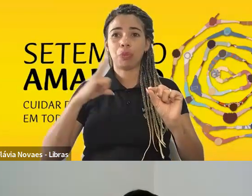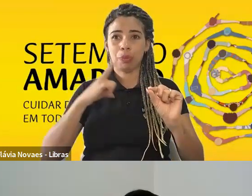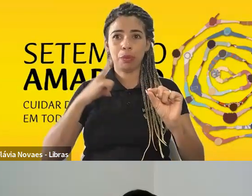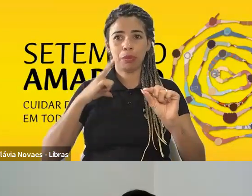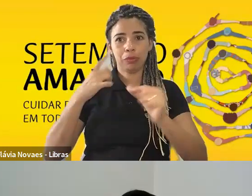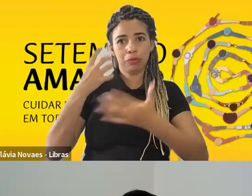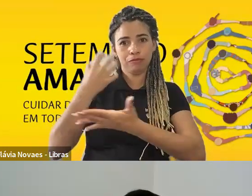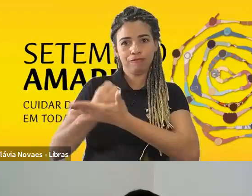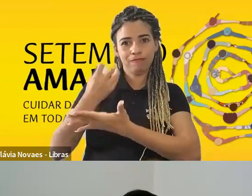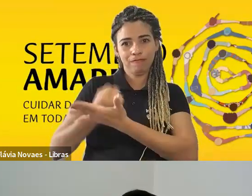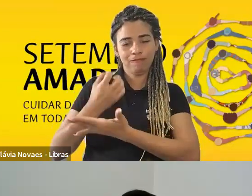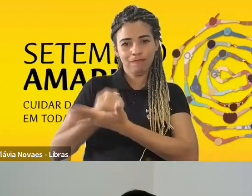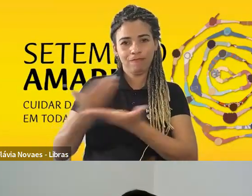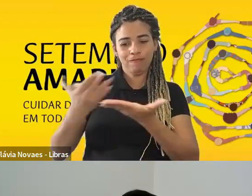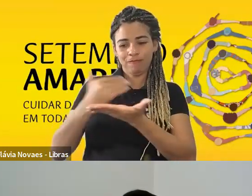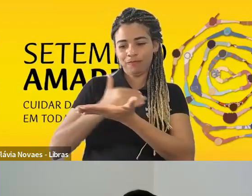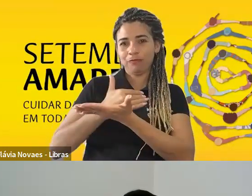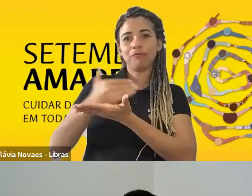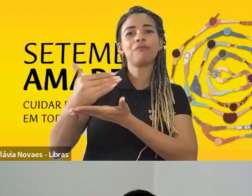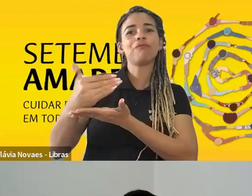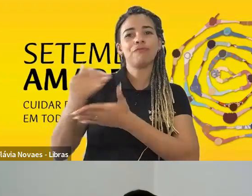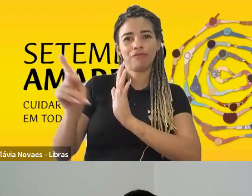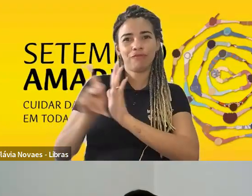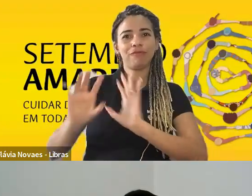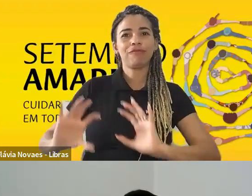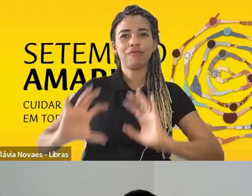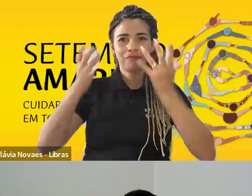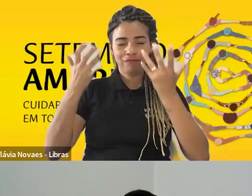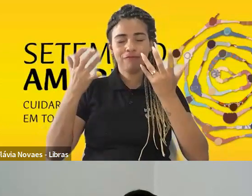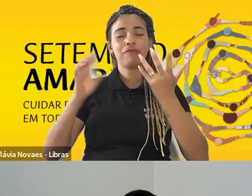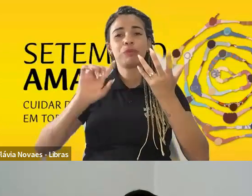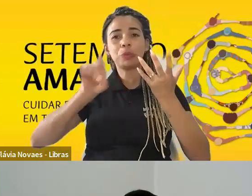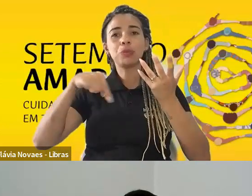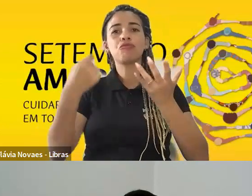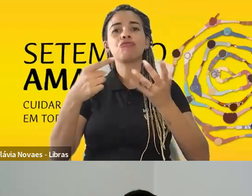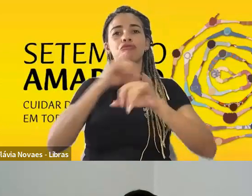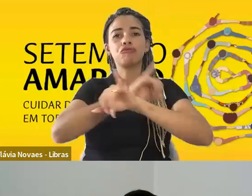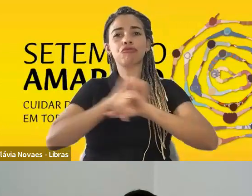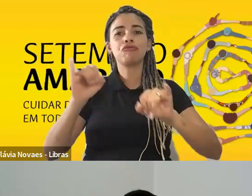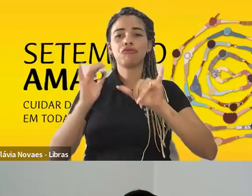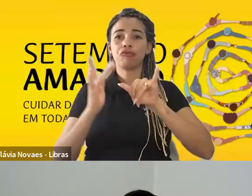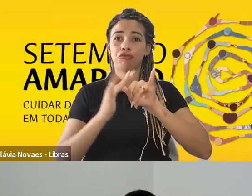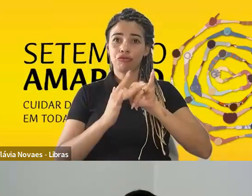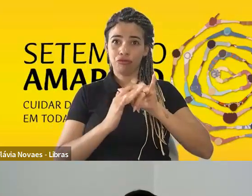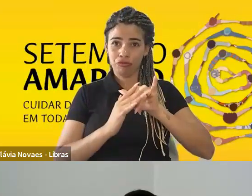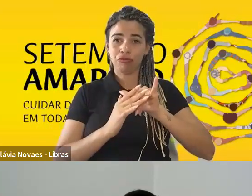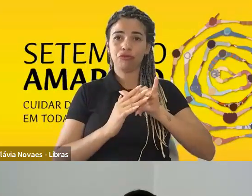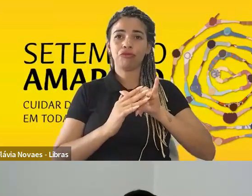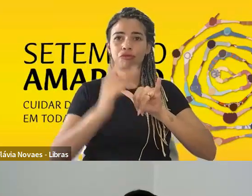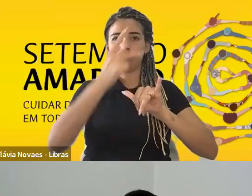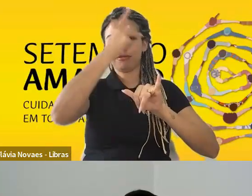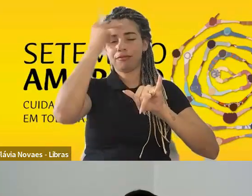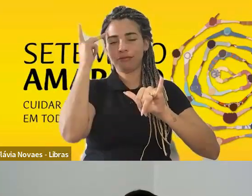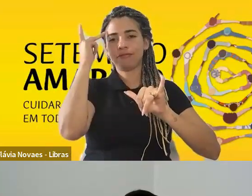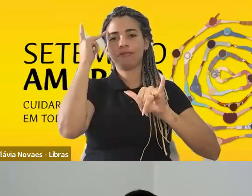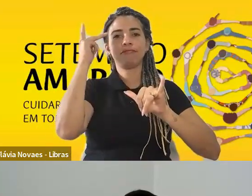dessa fase inicial do evento para posterior disponibilização no YouTube, para aqueles que não